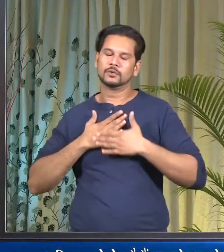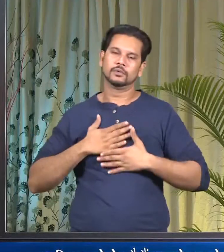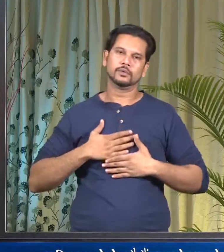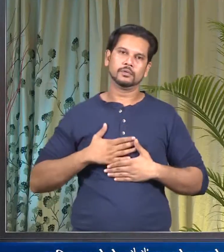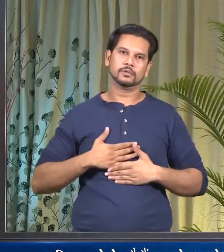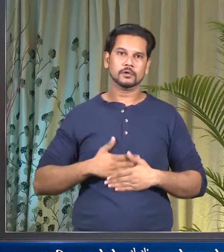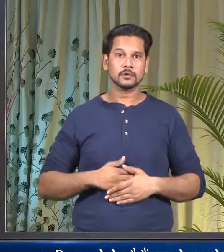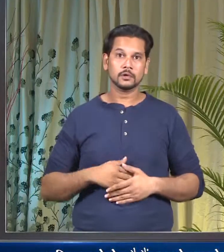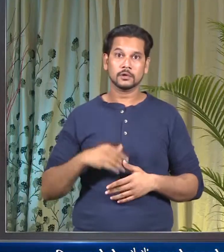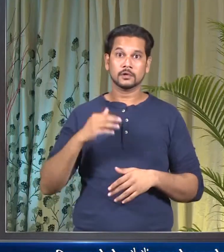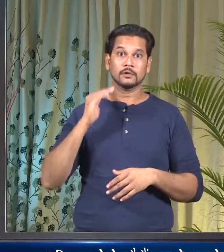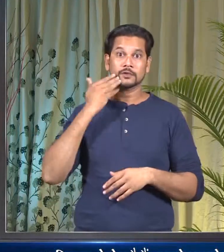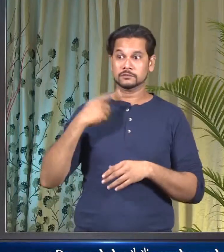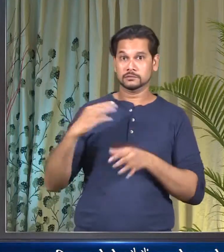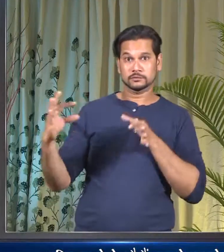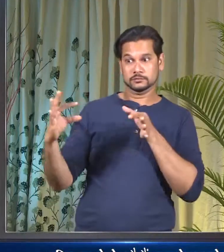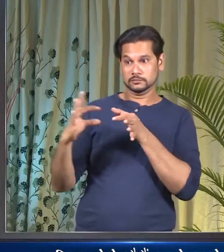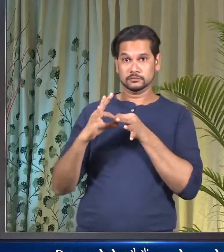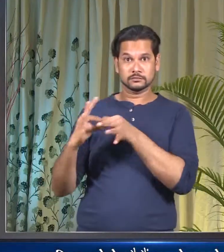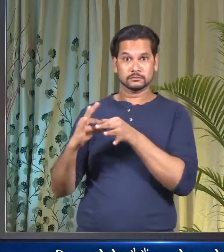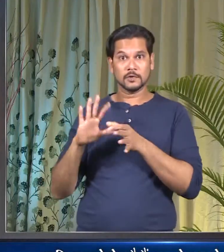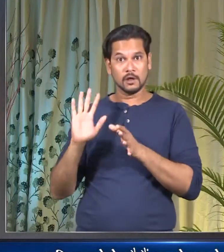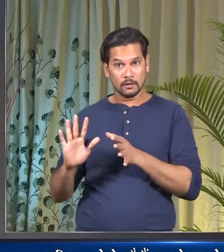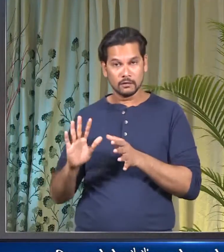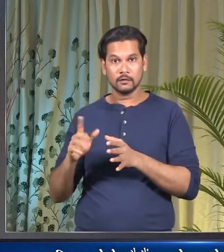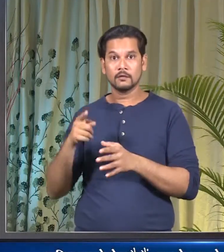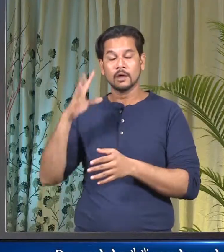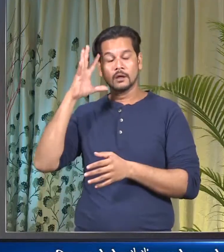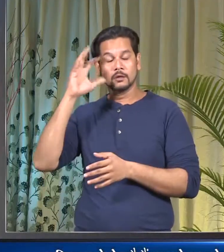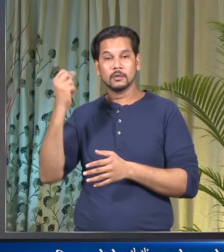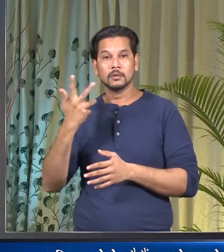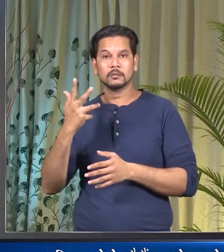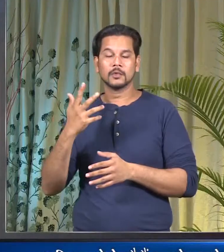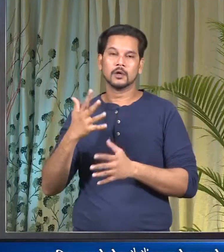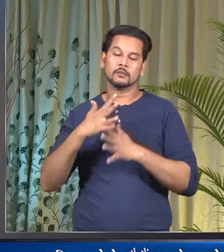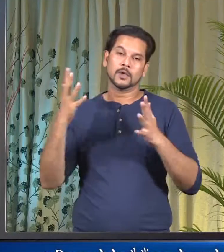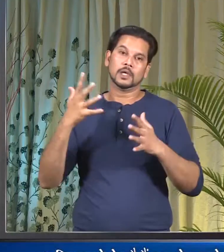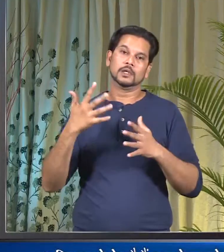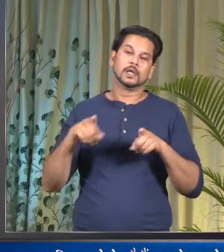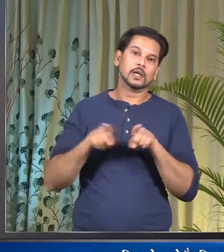वहां याद भी कैसी है सताने वाली याद है